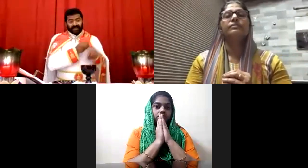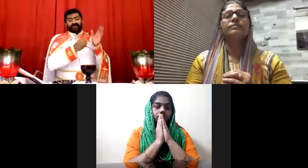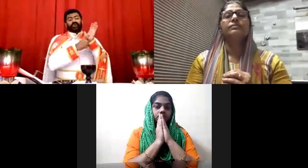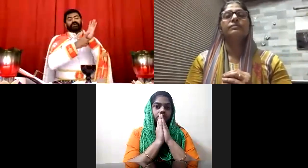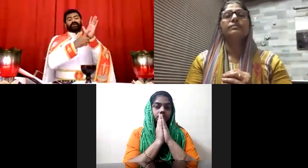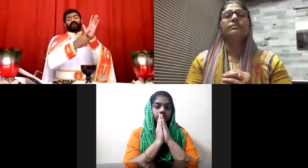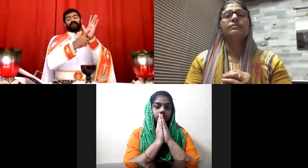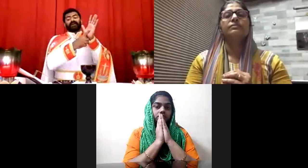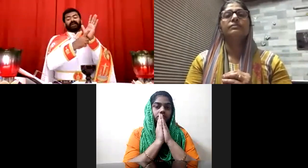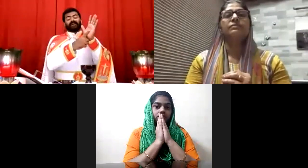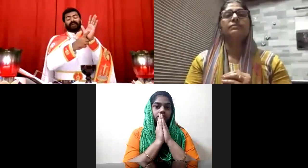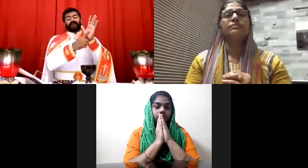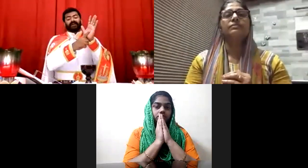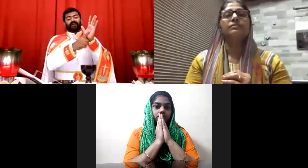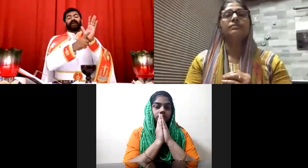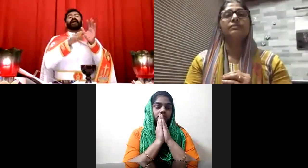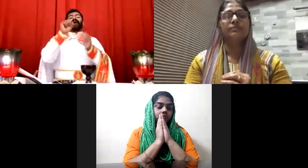ദയ തോന്നണമേ.